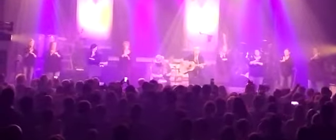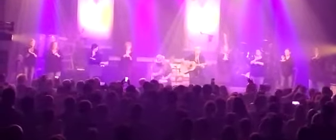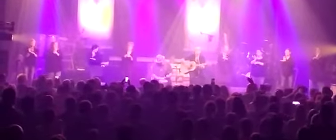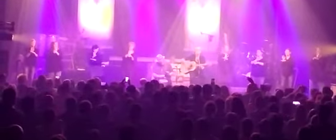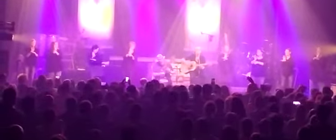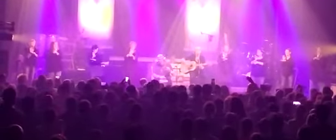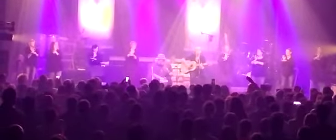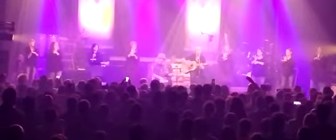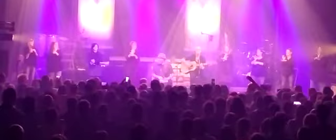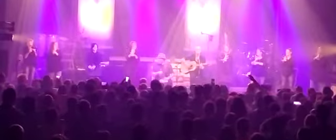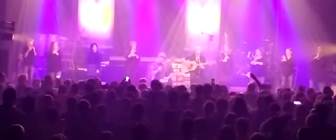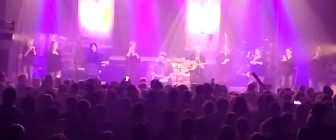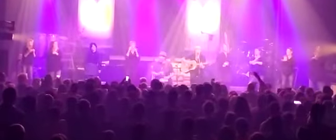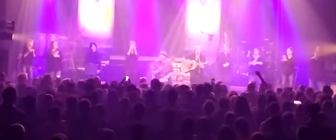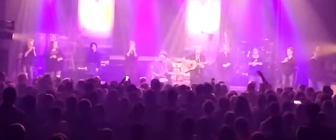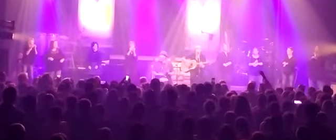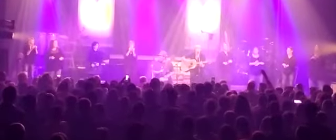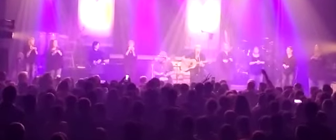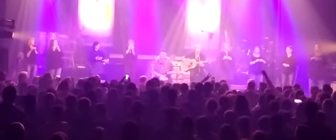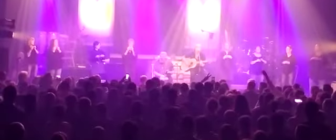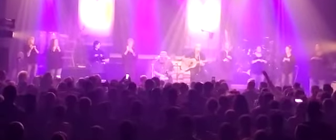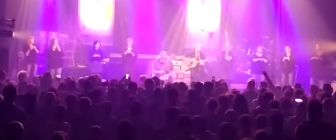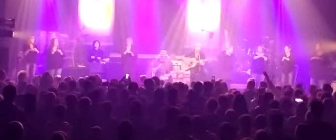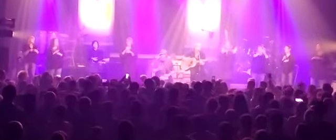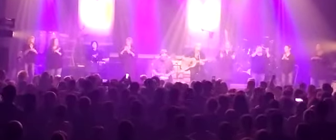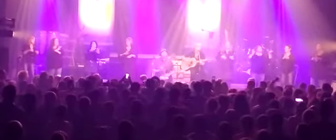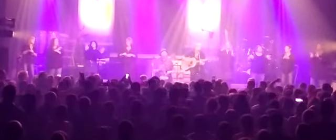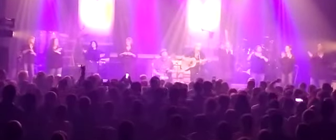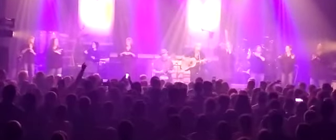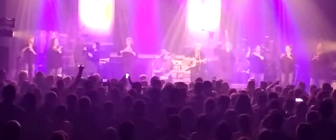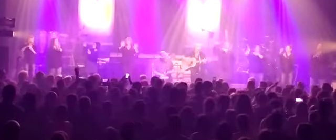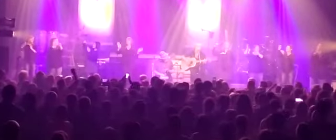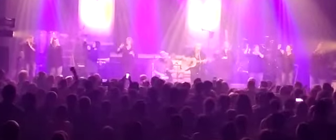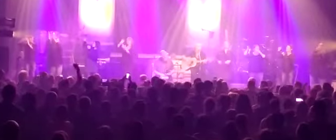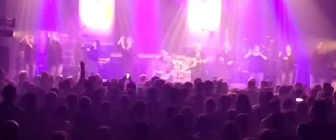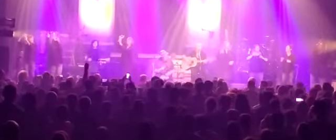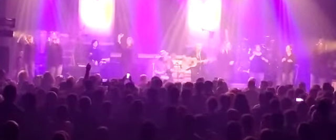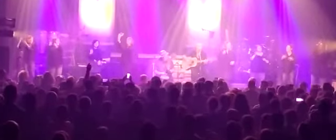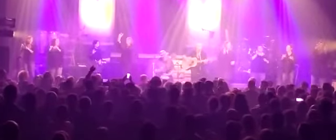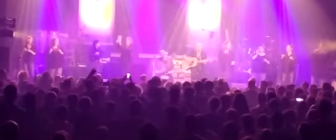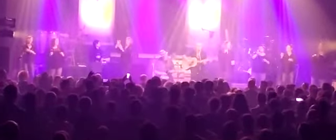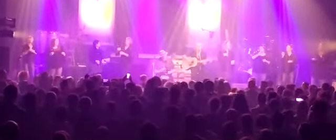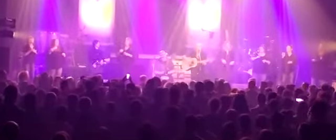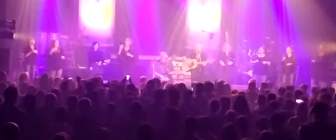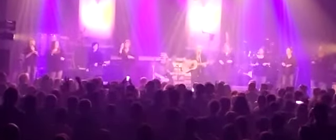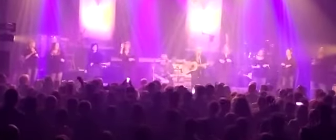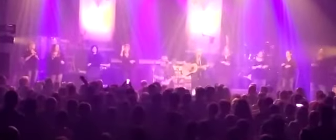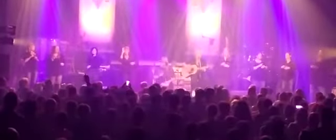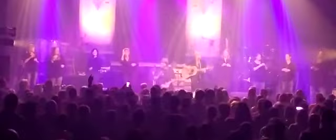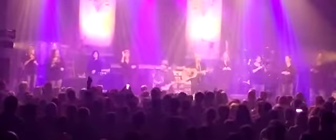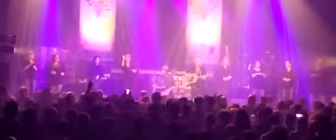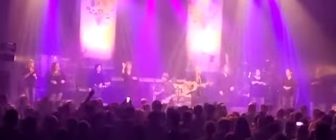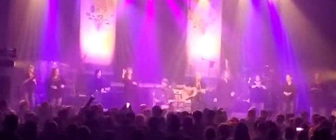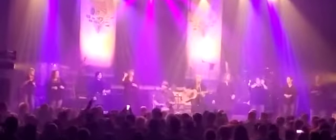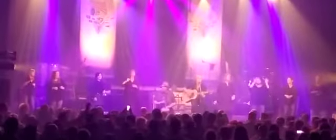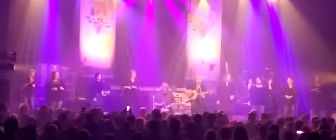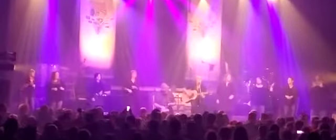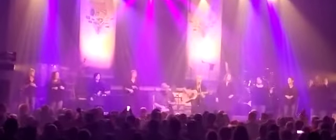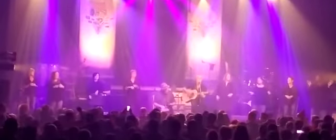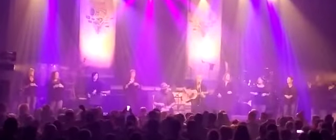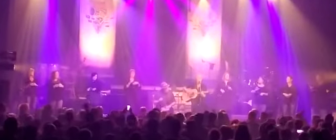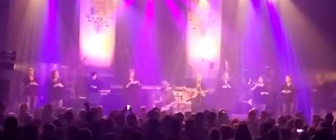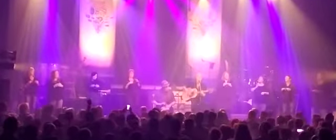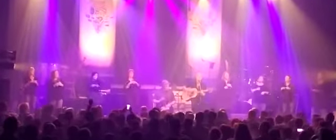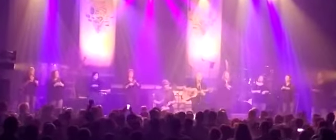D'amour, d'amour, on vous souhaite tout le bonheur du monde. Oh oui, tu peux être le meilleur du